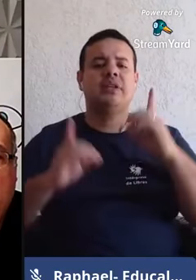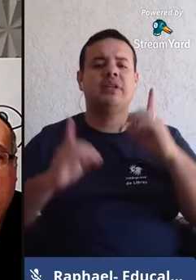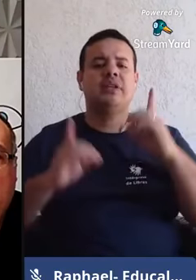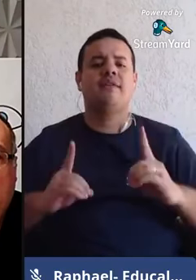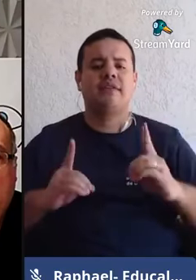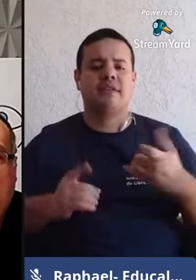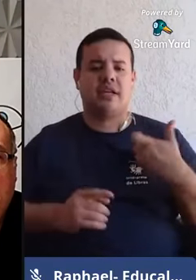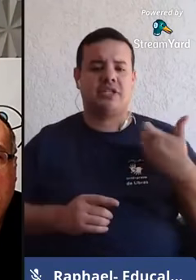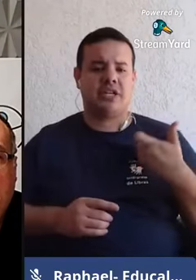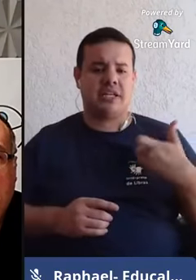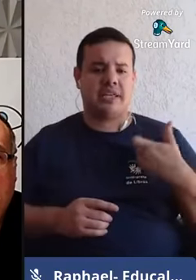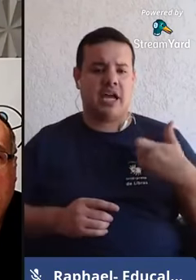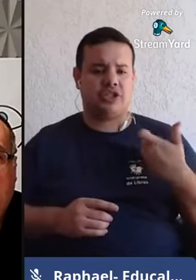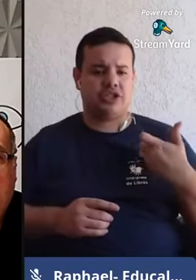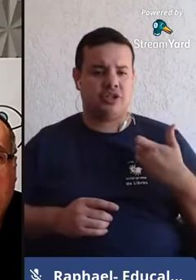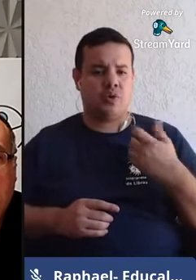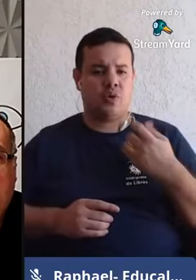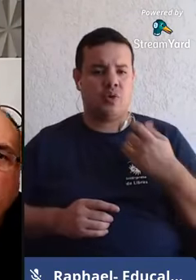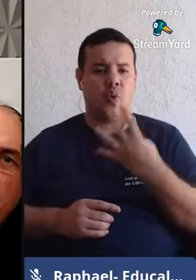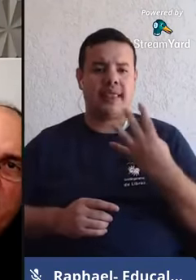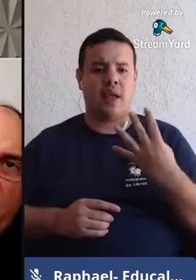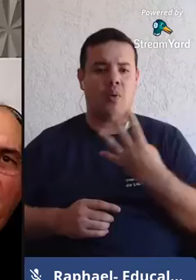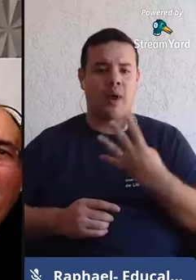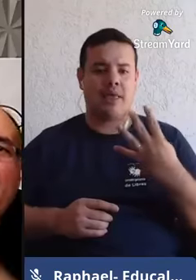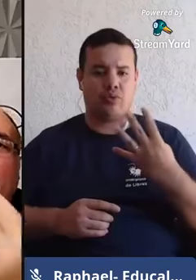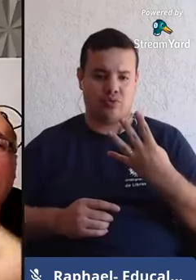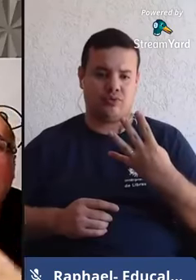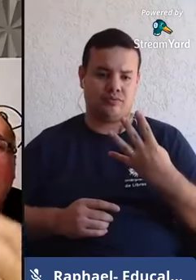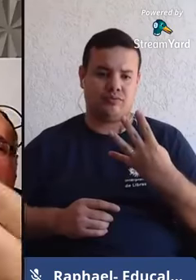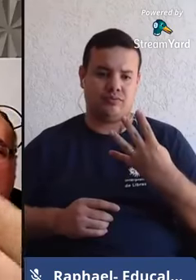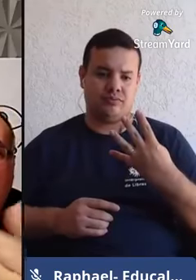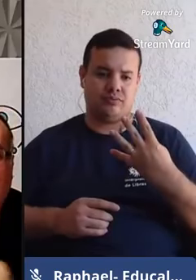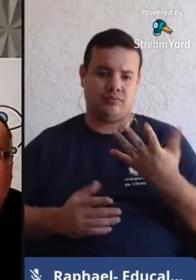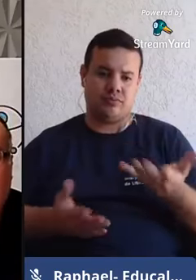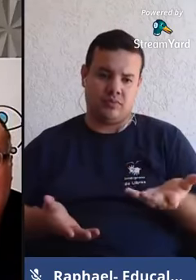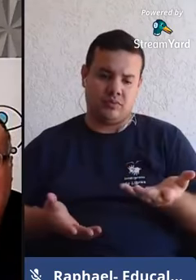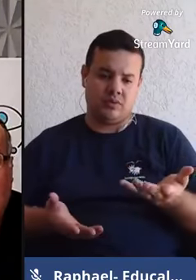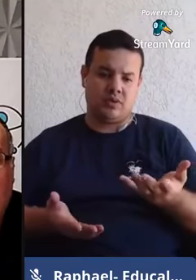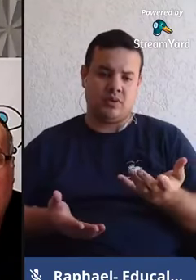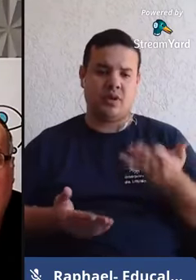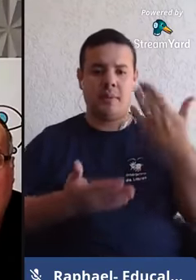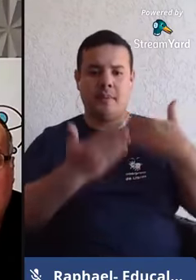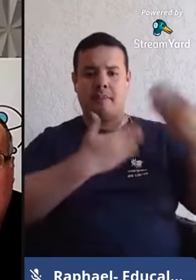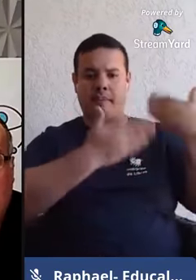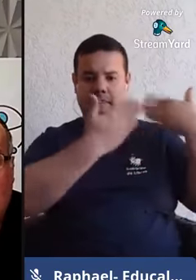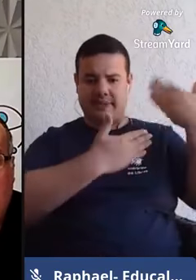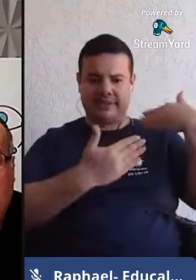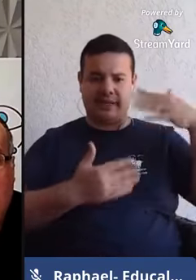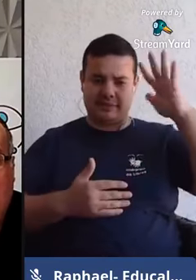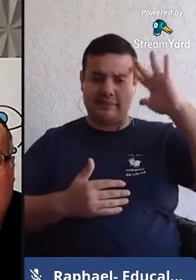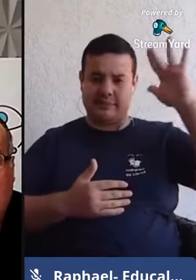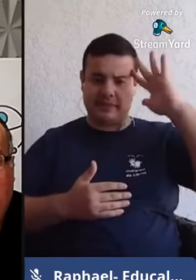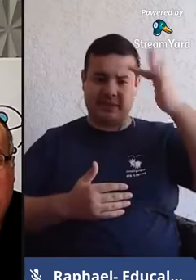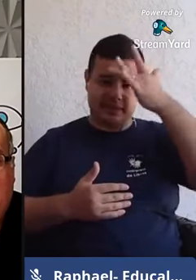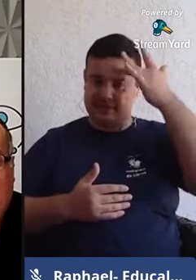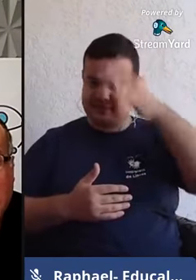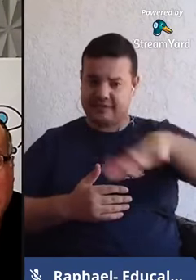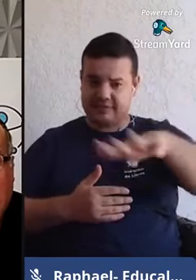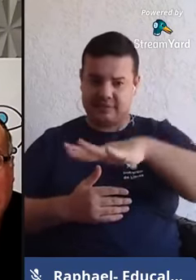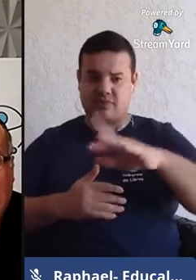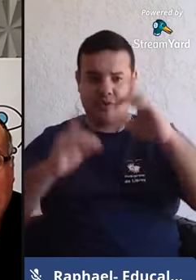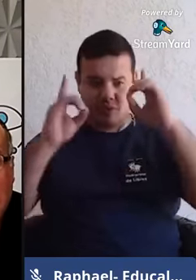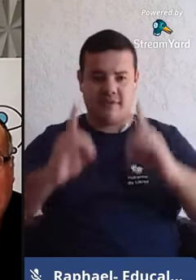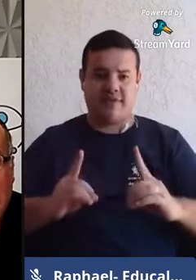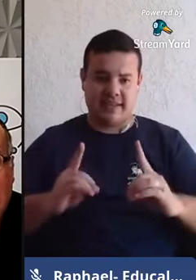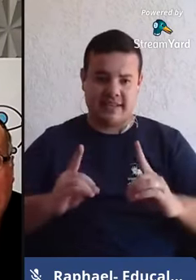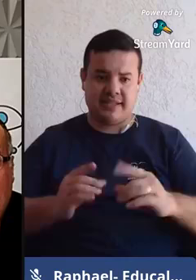anos? Agora, não, 44. Então, até então, você tinha alguma visão para pessoa com deficiência diferente? Olha,